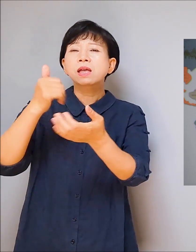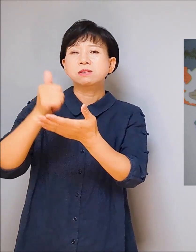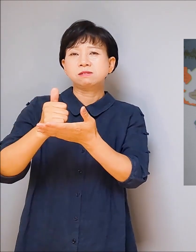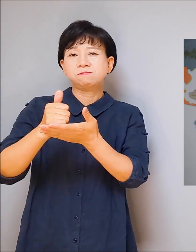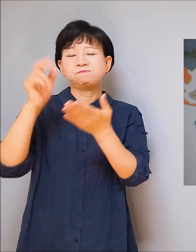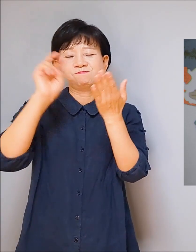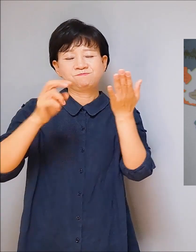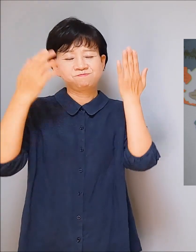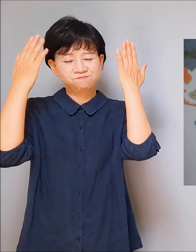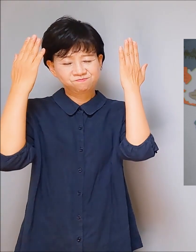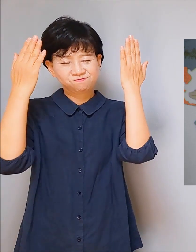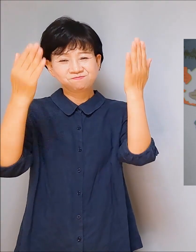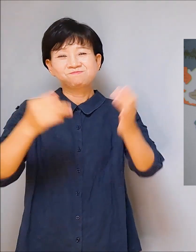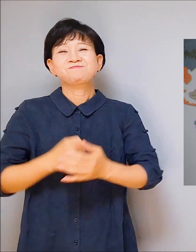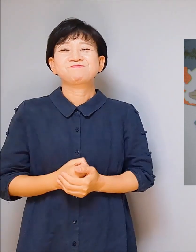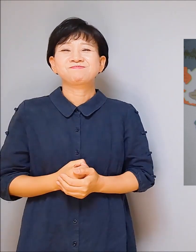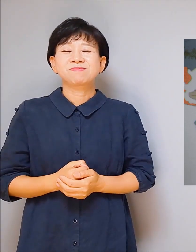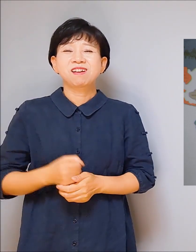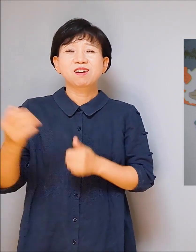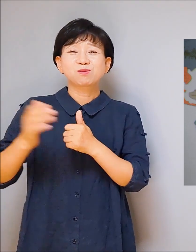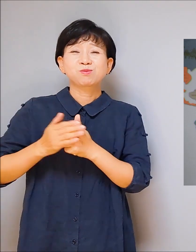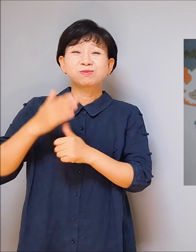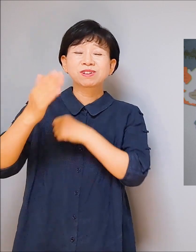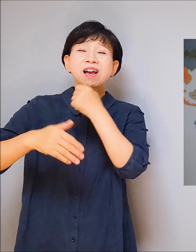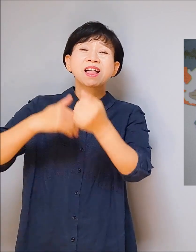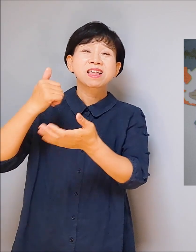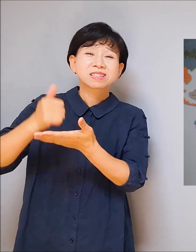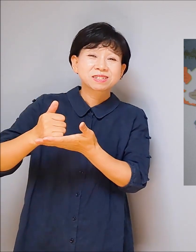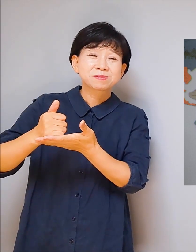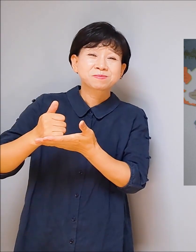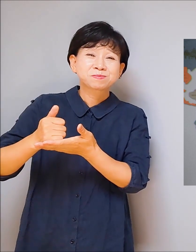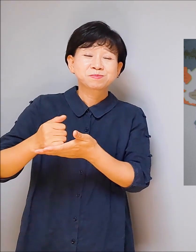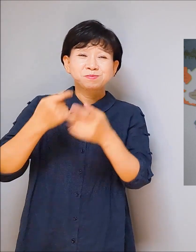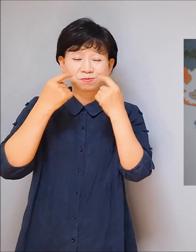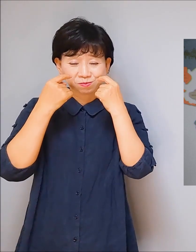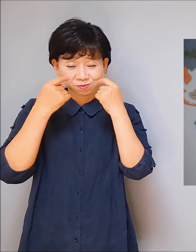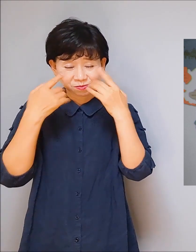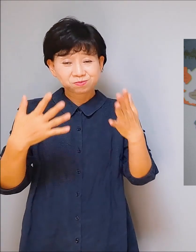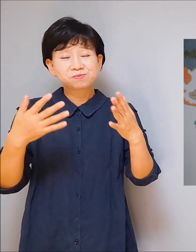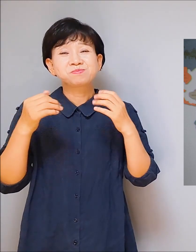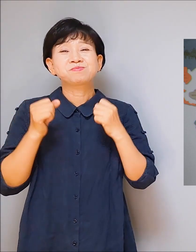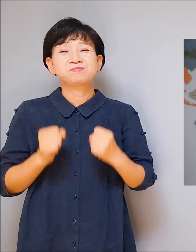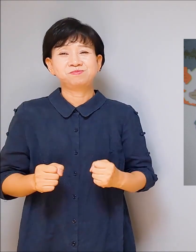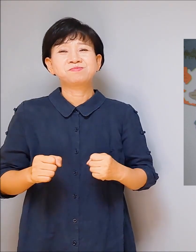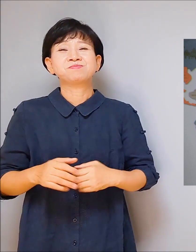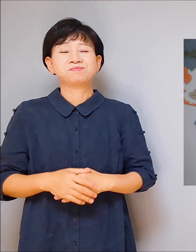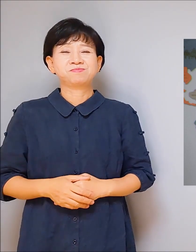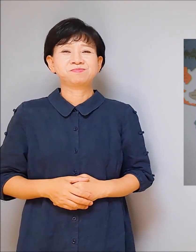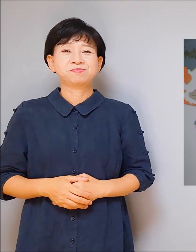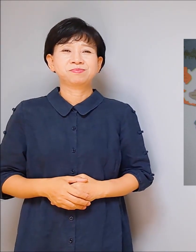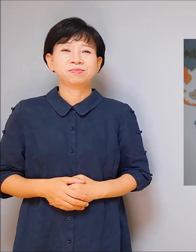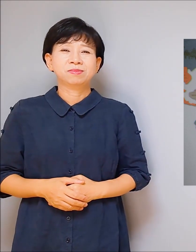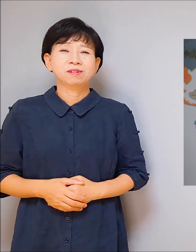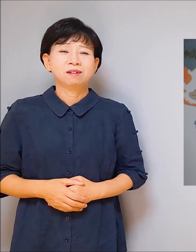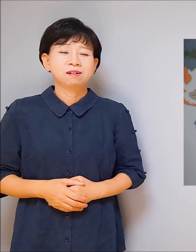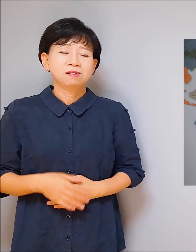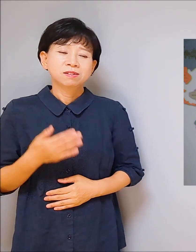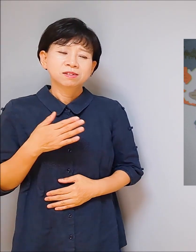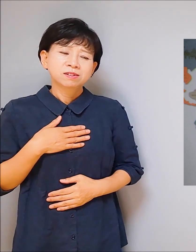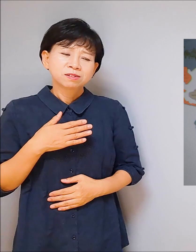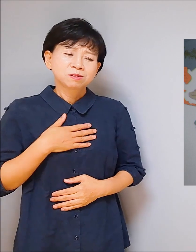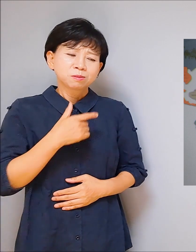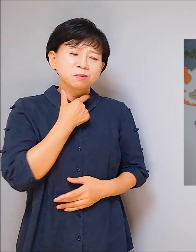찬양합니다. 우리를 도우신 그 하나님이 분명히 계시다는 거죠. 왜 인생이 내